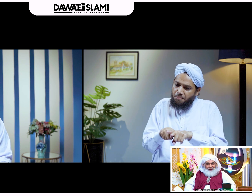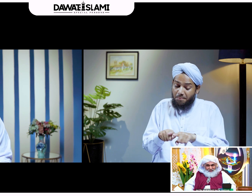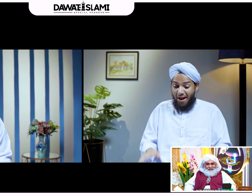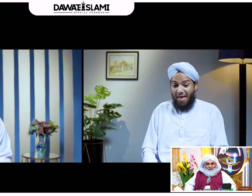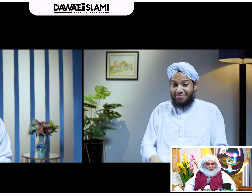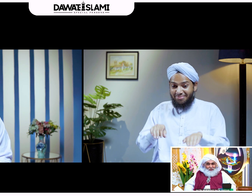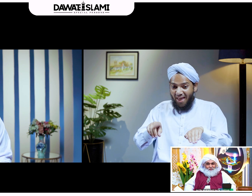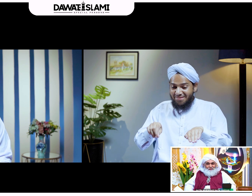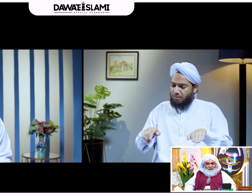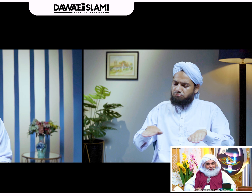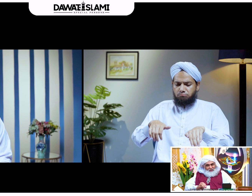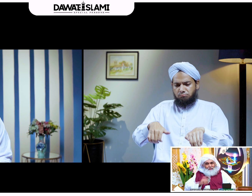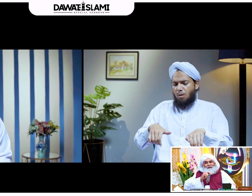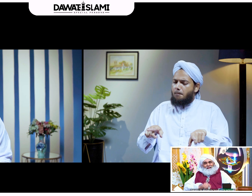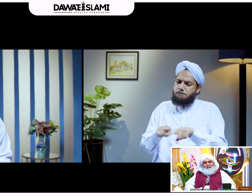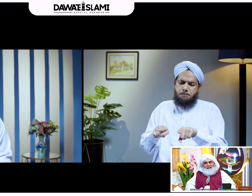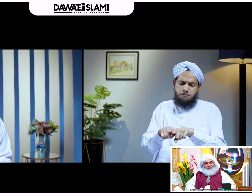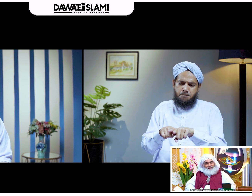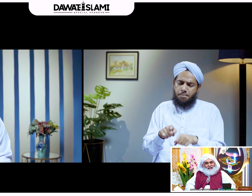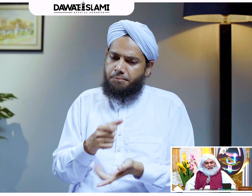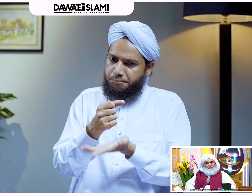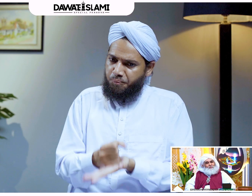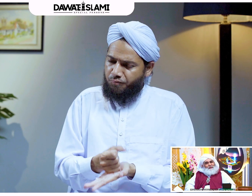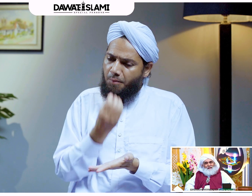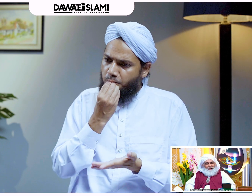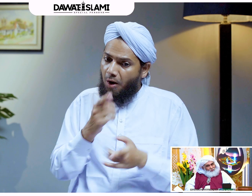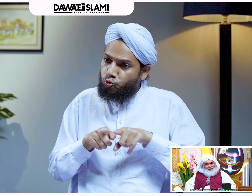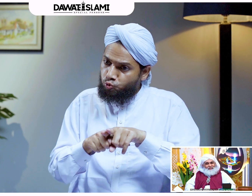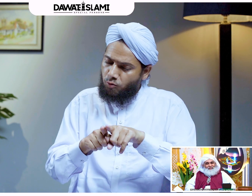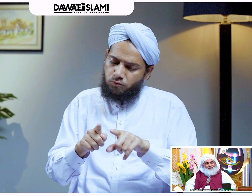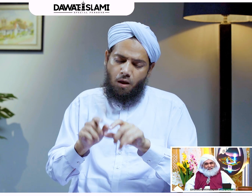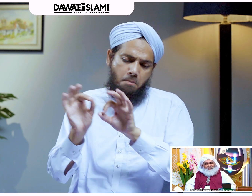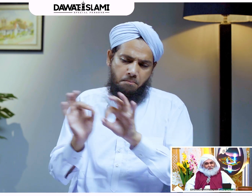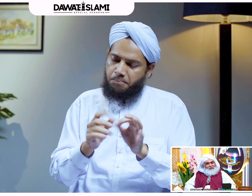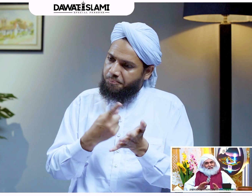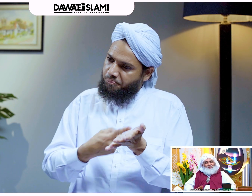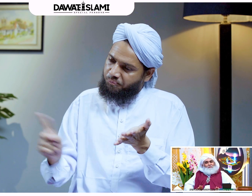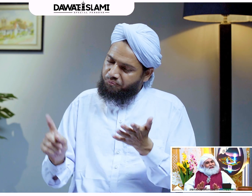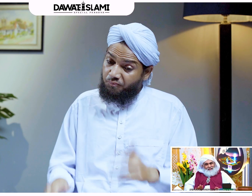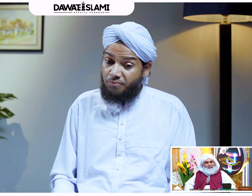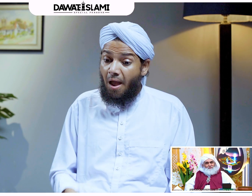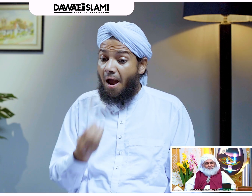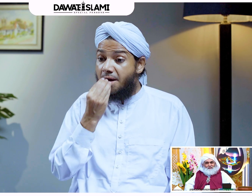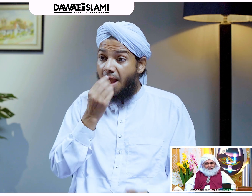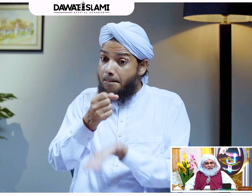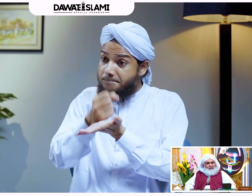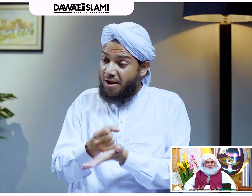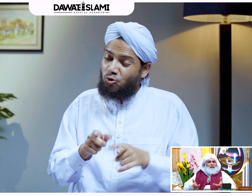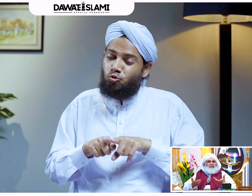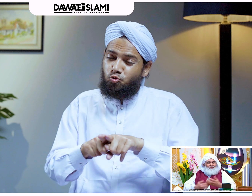بیٹھتے ہیں دو زانو، تو اس طرح بھی بیٹھ کر کھانا کھائیں گے تو سنت ادا ہو جائے گی۔ تو کھانا تو بیٹھ کر کھانا سنت ہے۔ اب تو ٹیبل